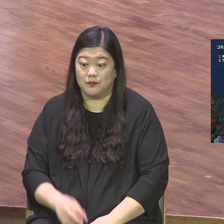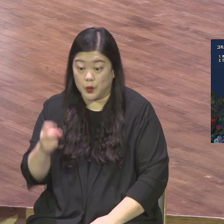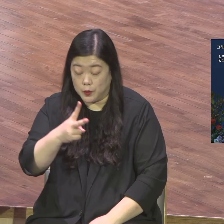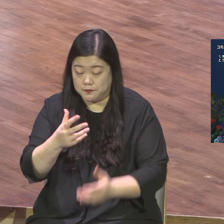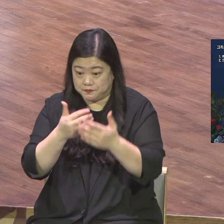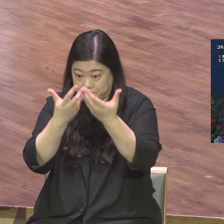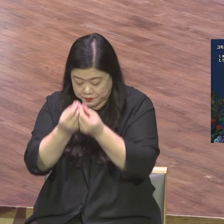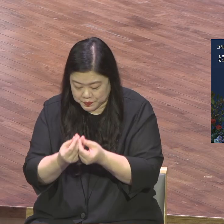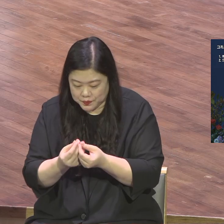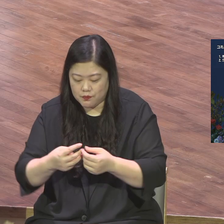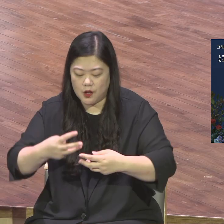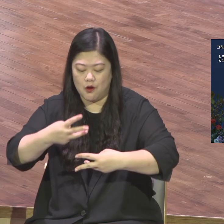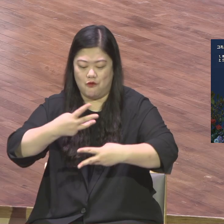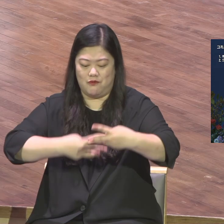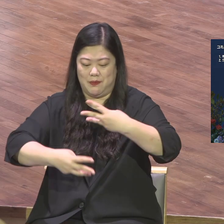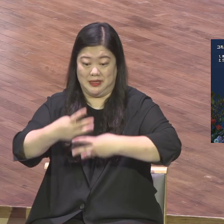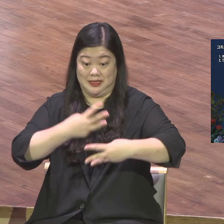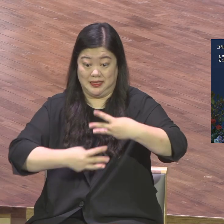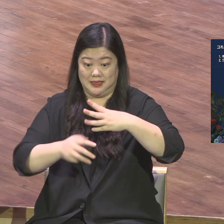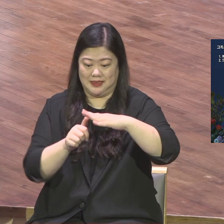보세요. 렘넌트 7명.